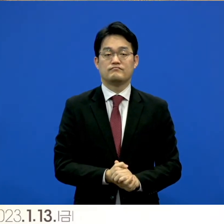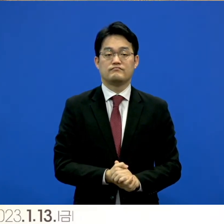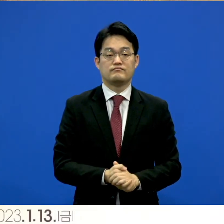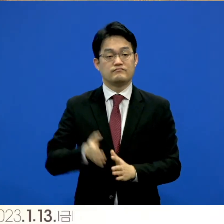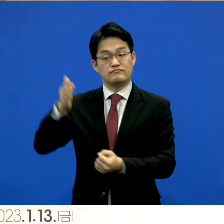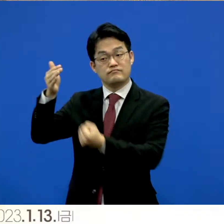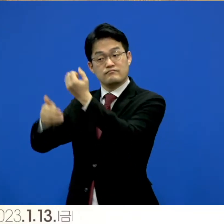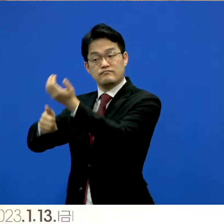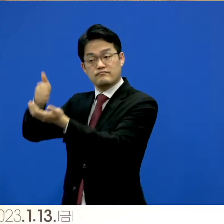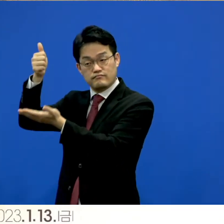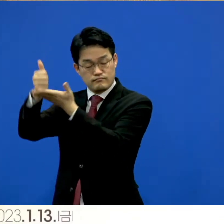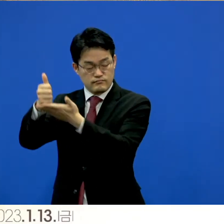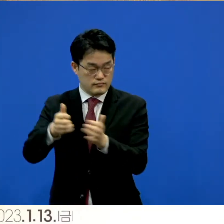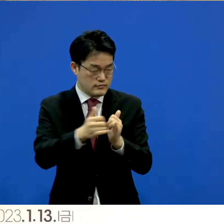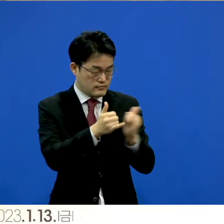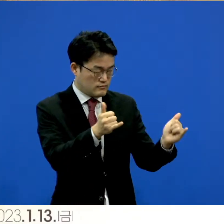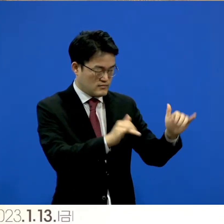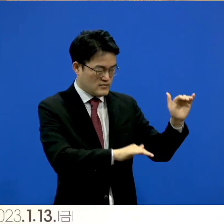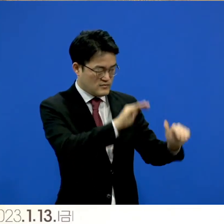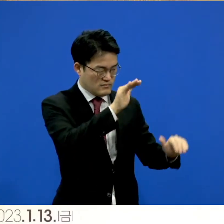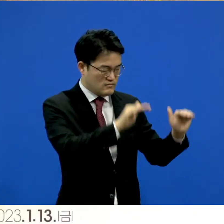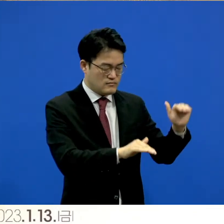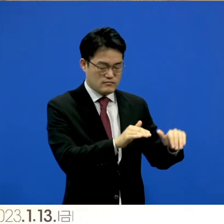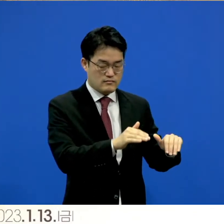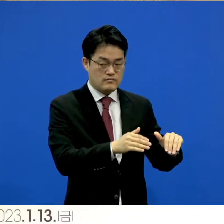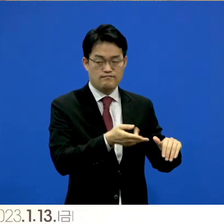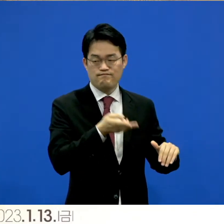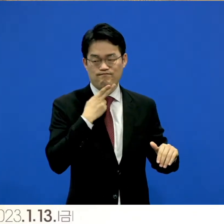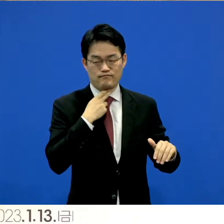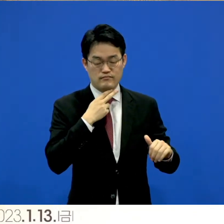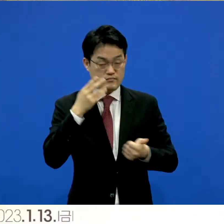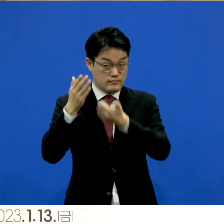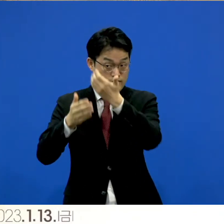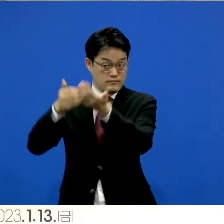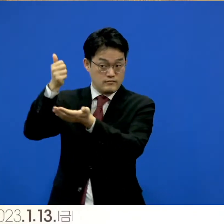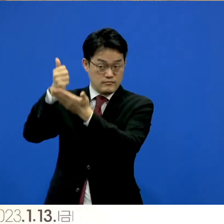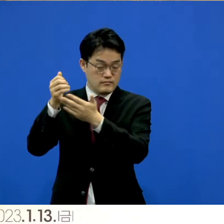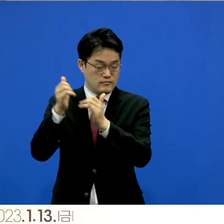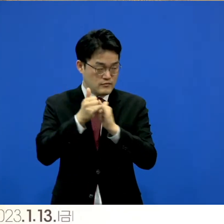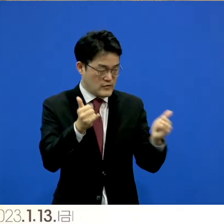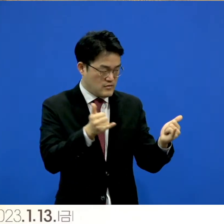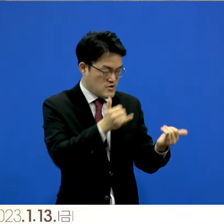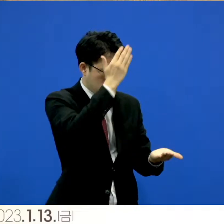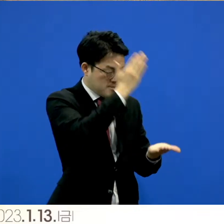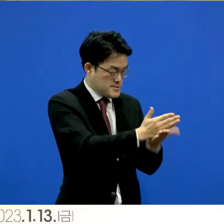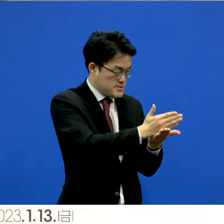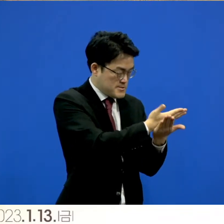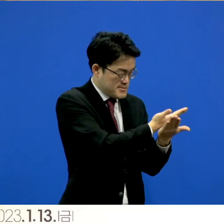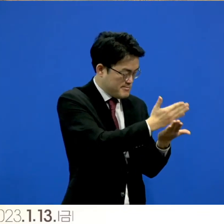하나님은 사람을 구별하지 않습니다. 하나님은 사람을 차별하지 않습니다.